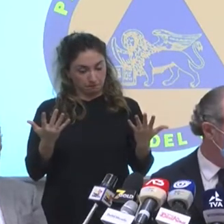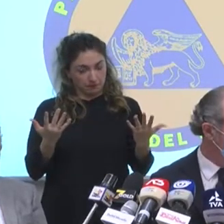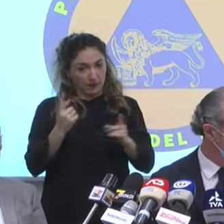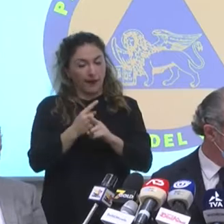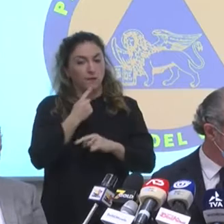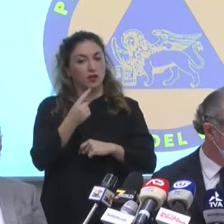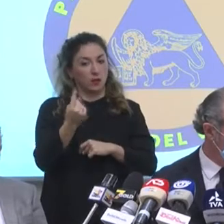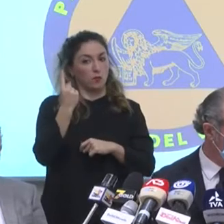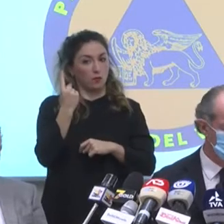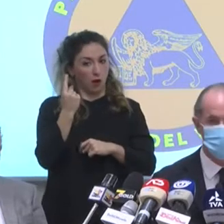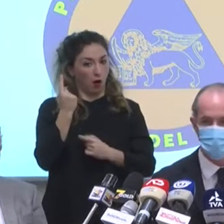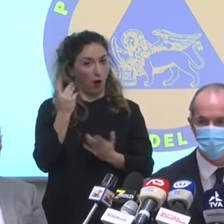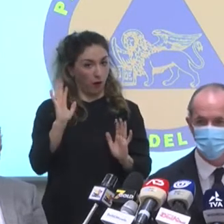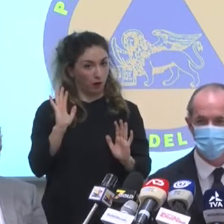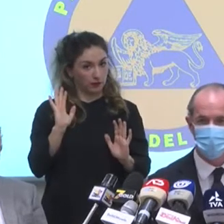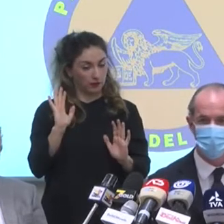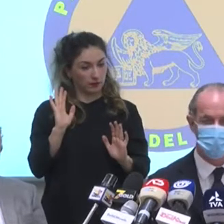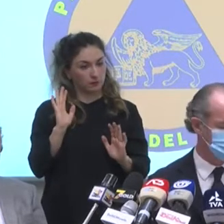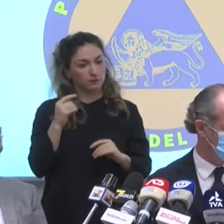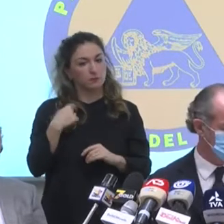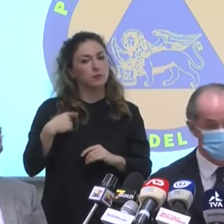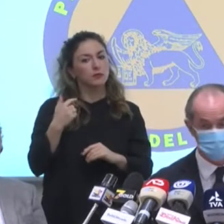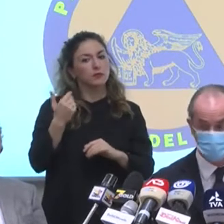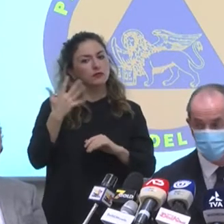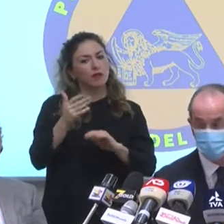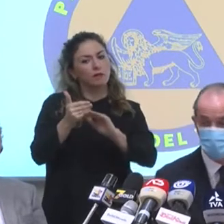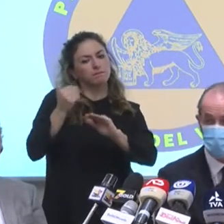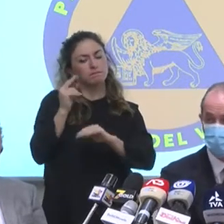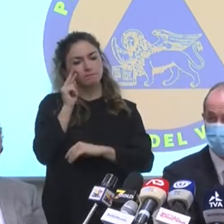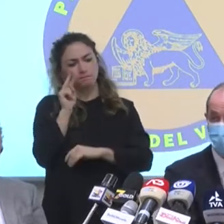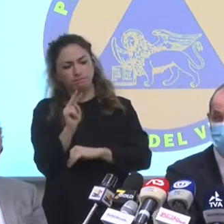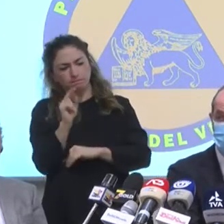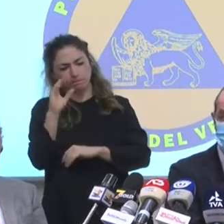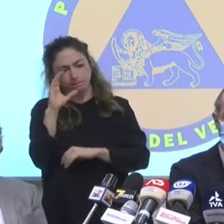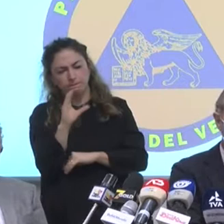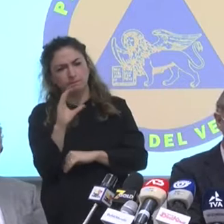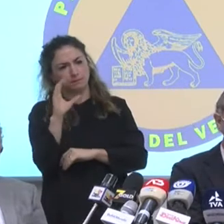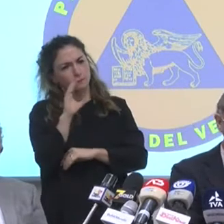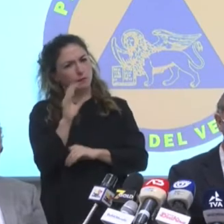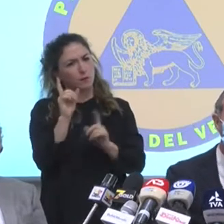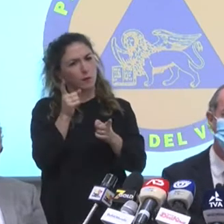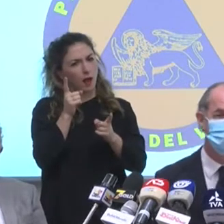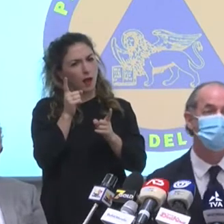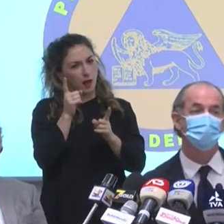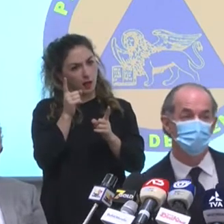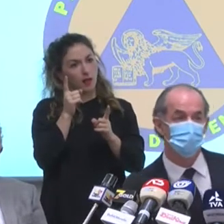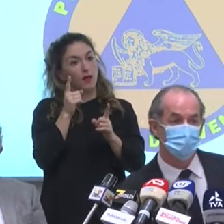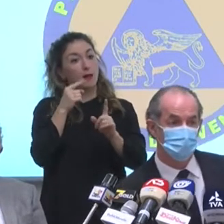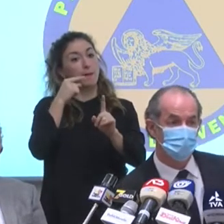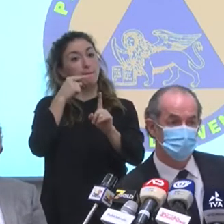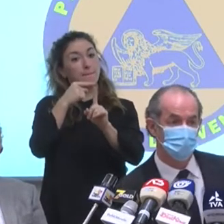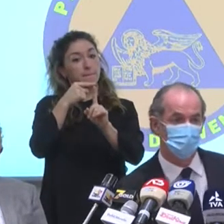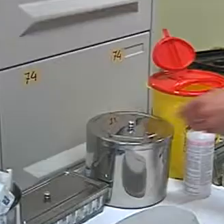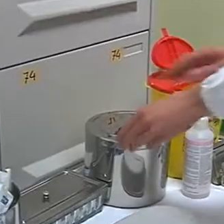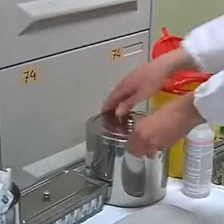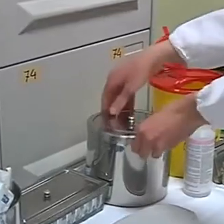positivo, noi stiamo osservando da qualche giorno, da più di qualche giorno, una diminuzione di incidenza dei